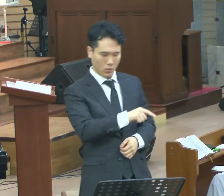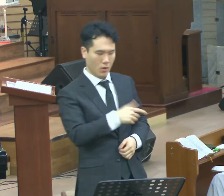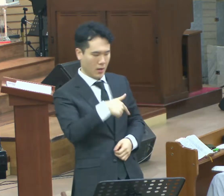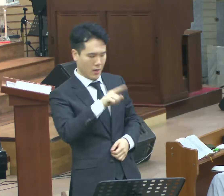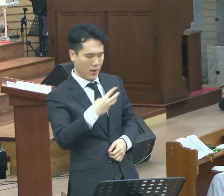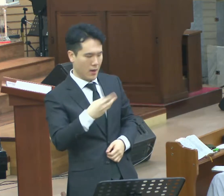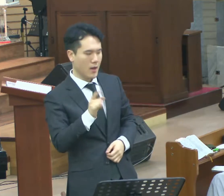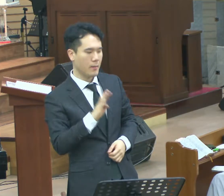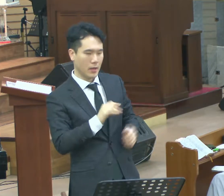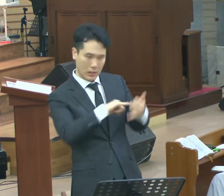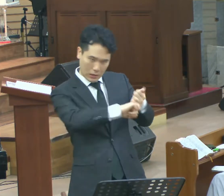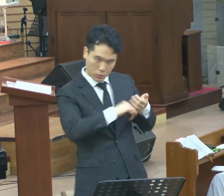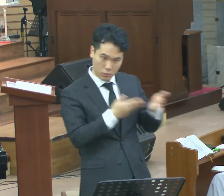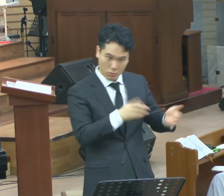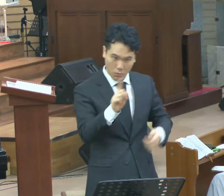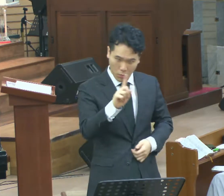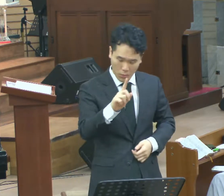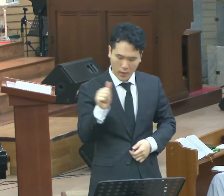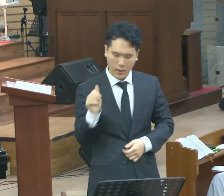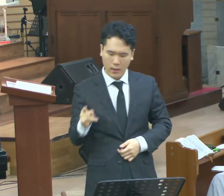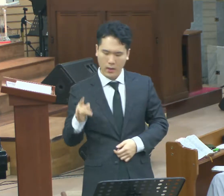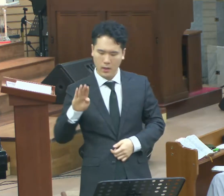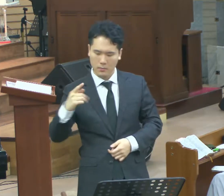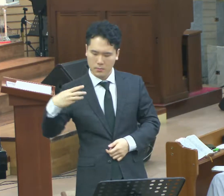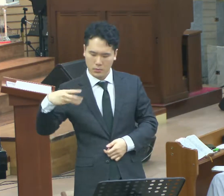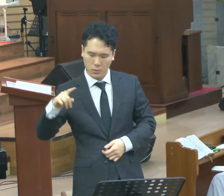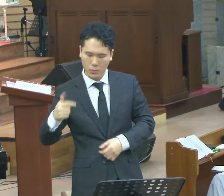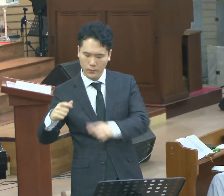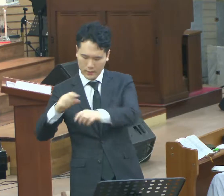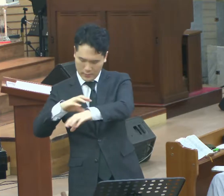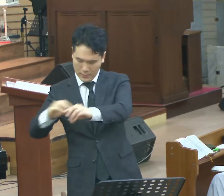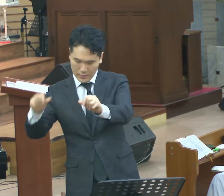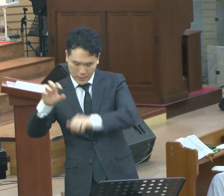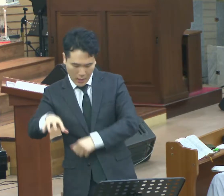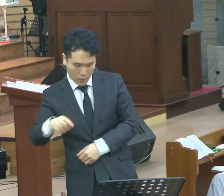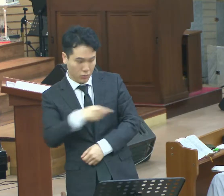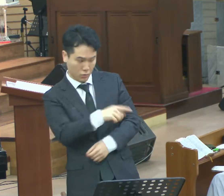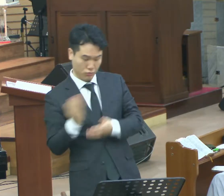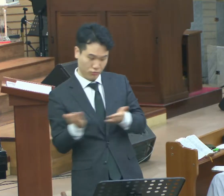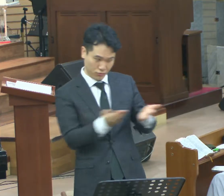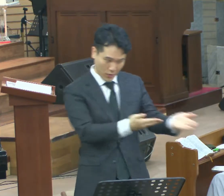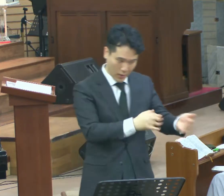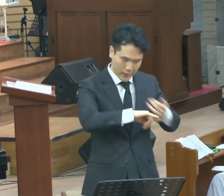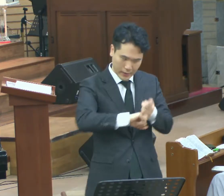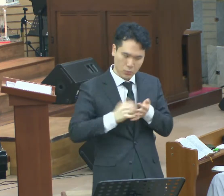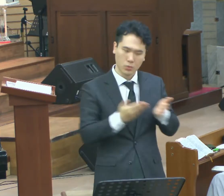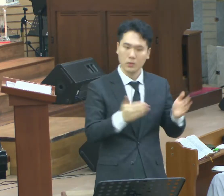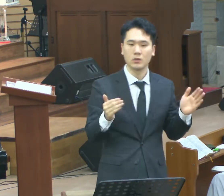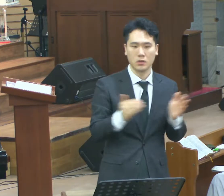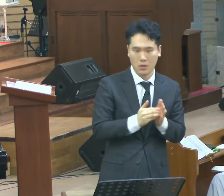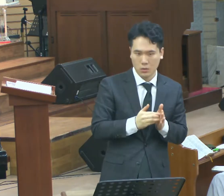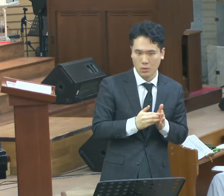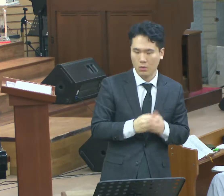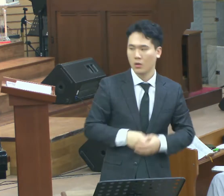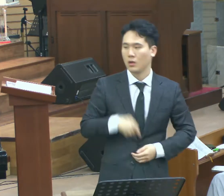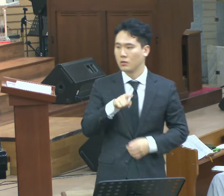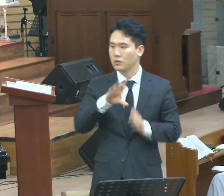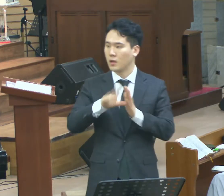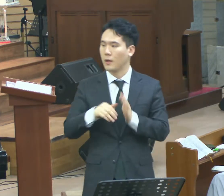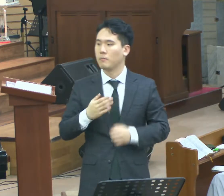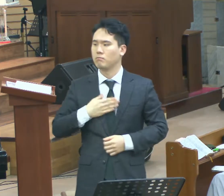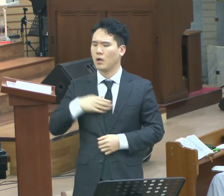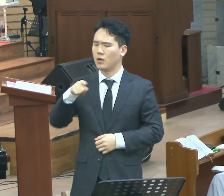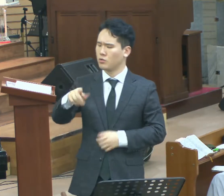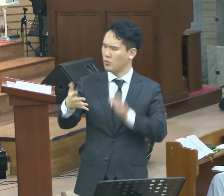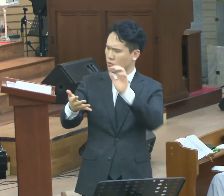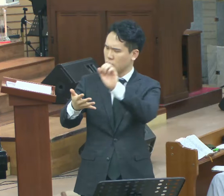약속했어요. 45년 후에 어느 날 갈렙이 여호수아를 찾아와서 나 헤브론은 내가 올라가서 정복하겠다 그래서 가라 그랬어요. 가서